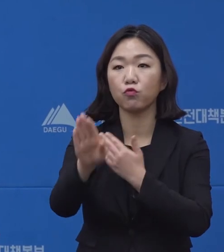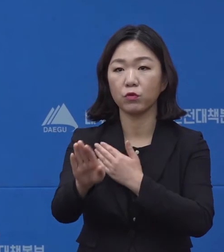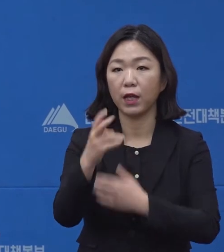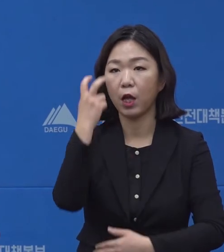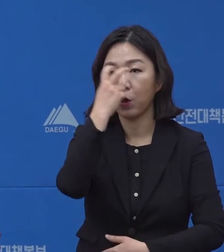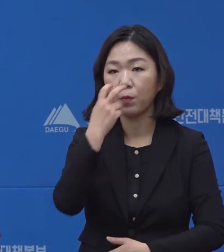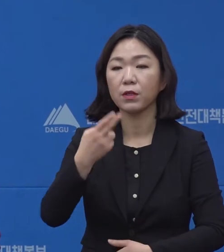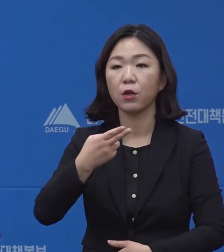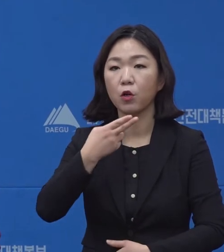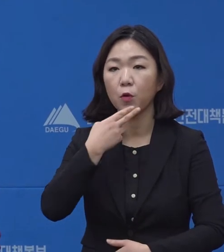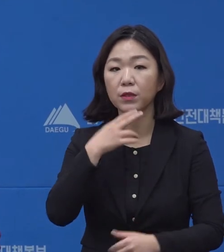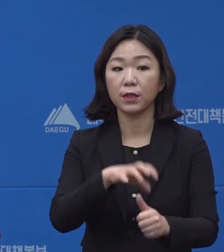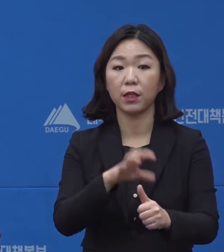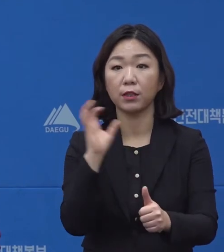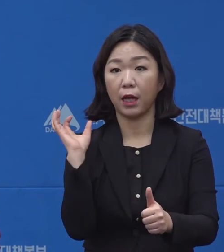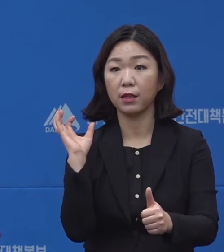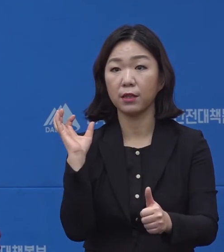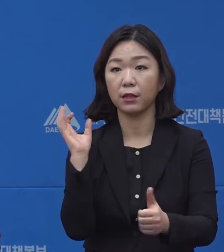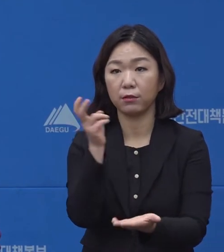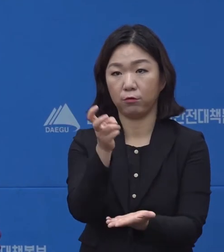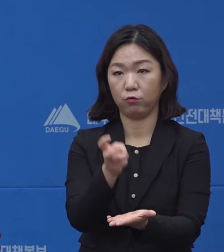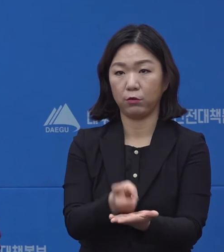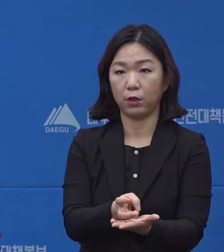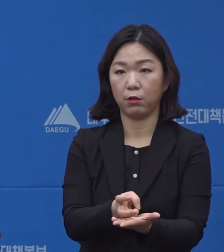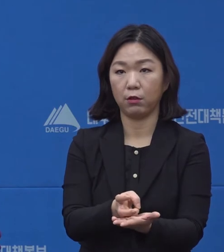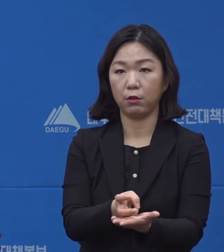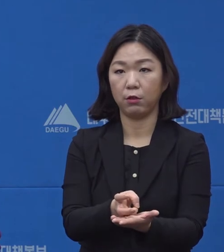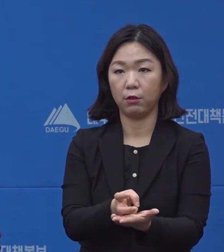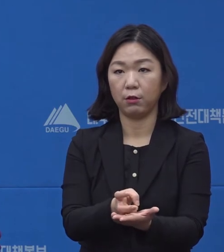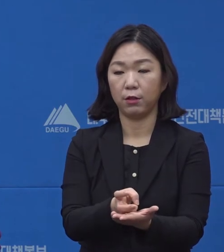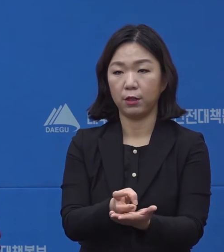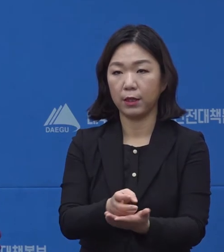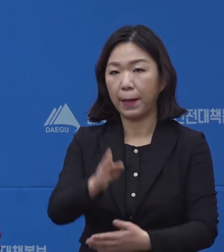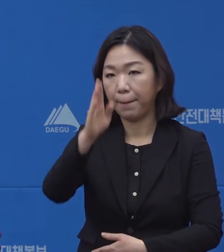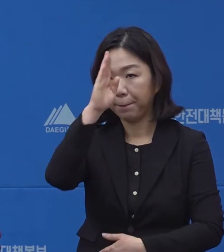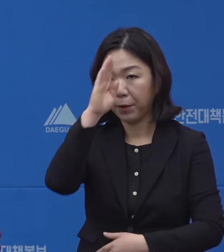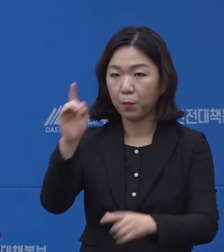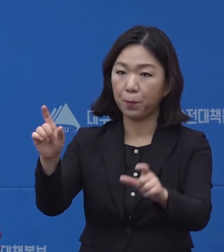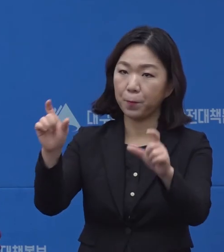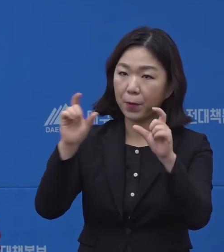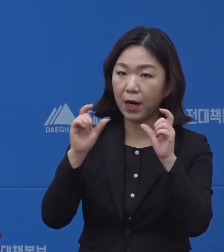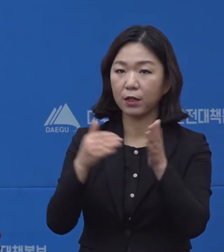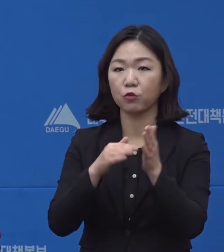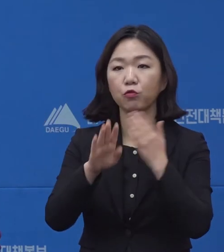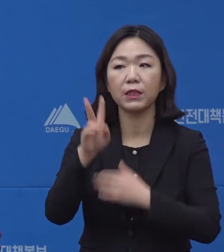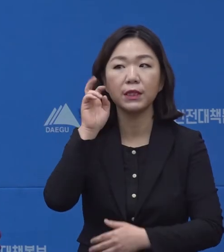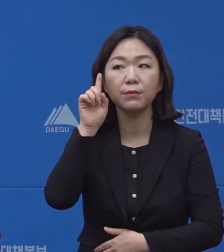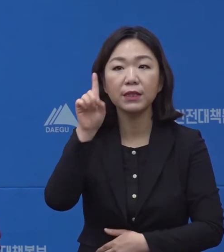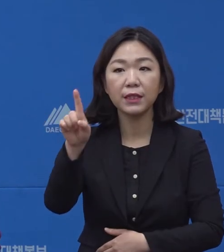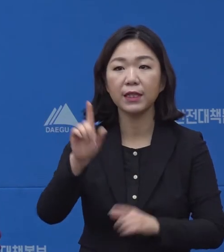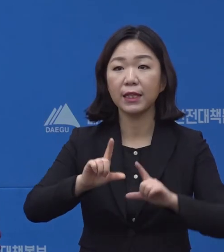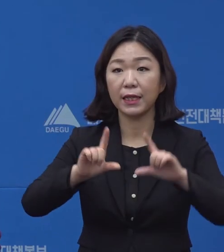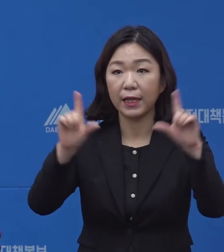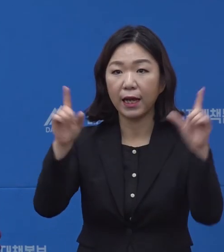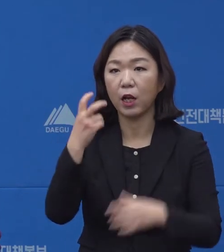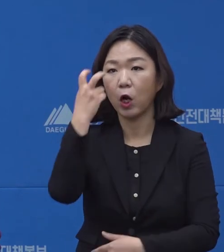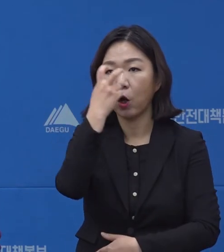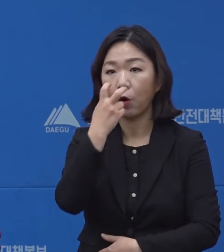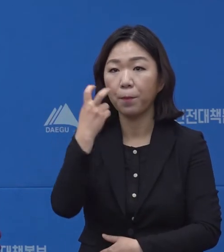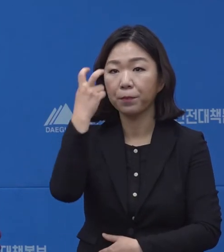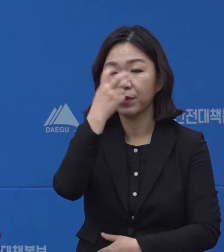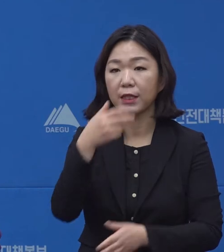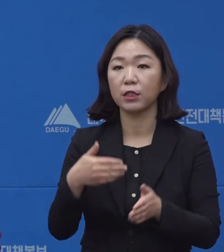검사 없이 격리 해제한다는 규정을 확진일로부터 20일이 되는 날 검체 검사를